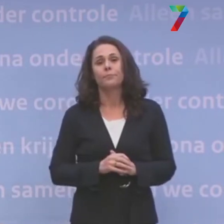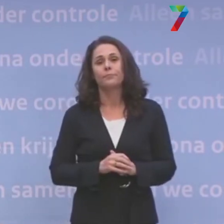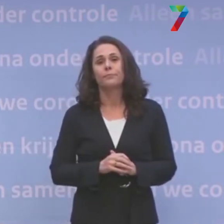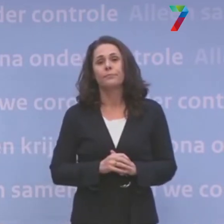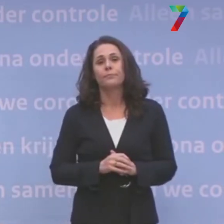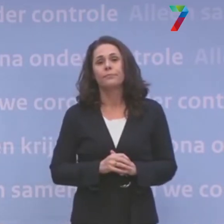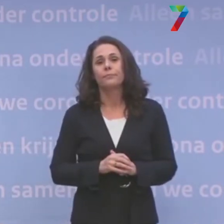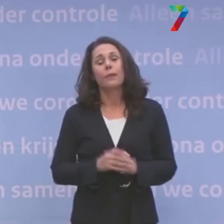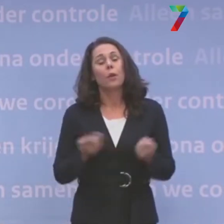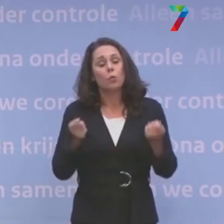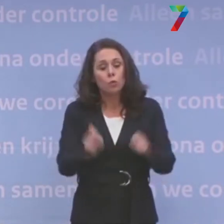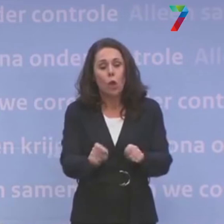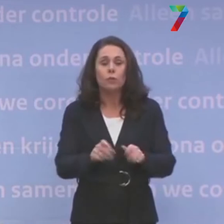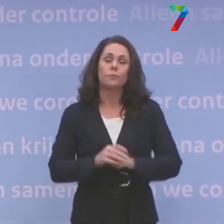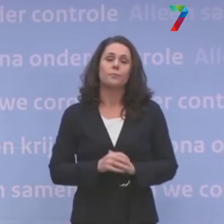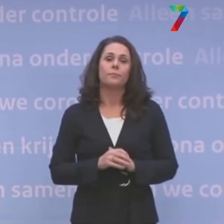Tot slot.